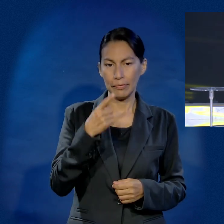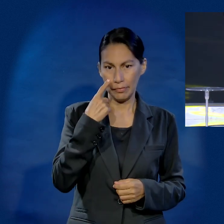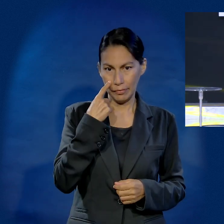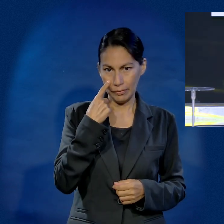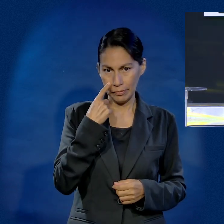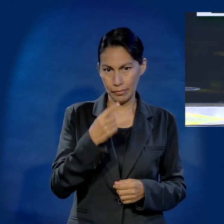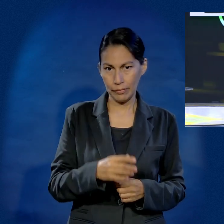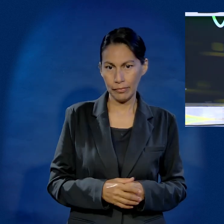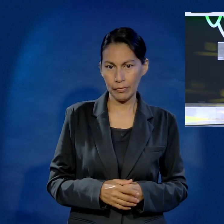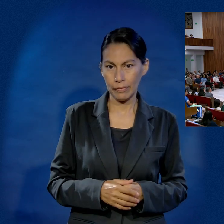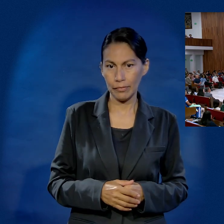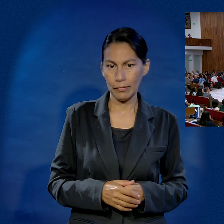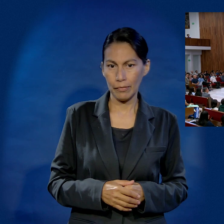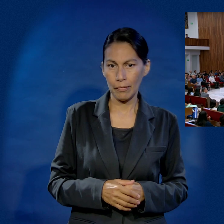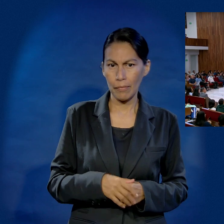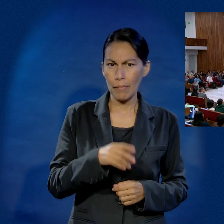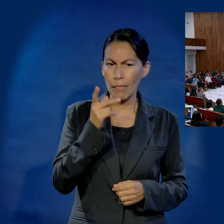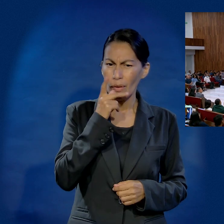Muchachas,